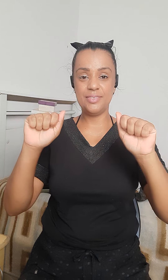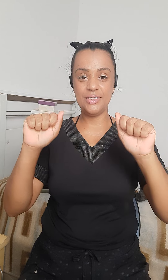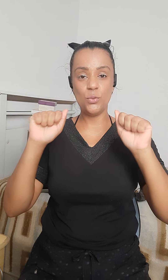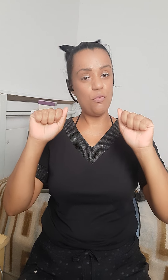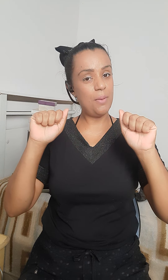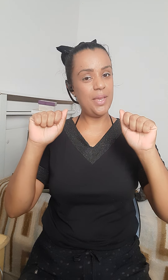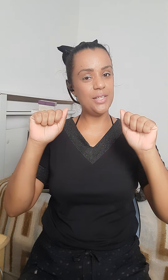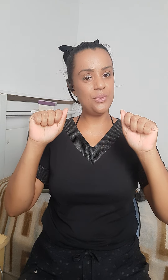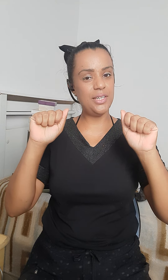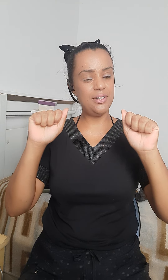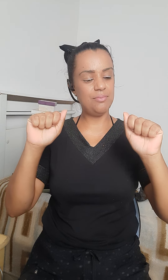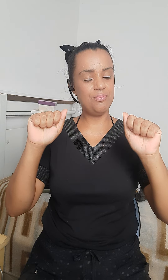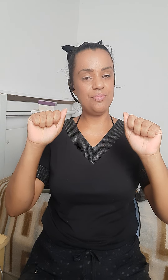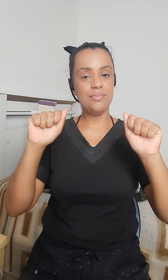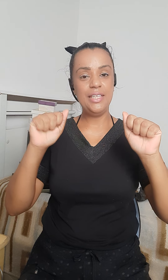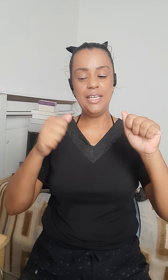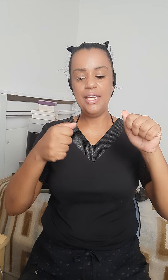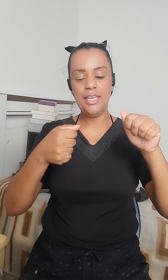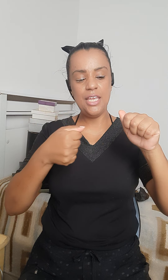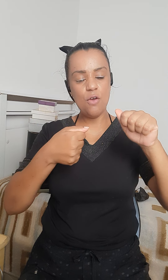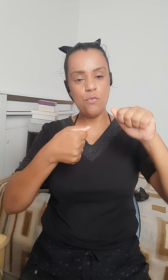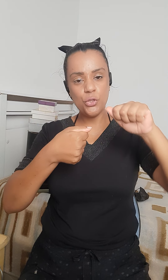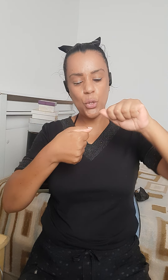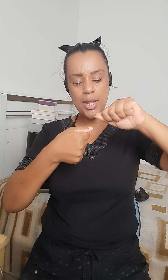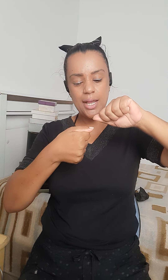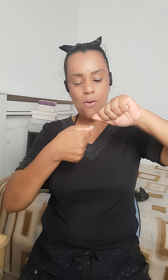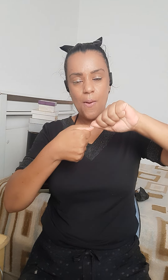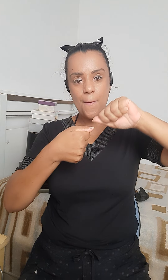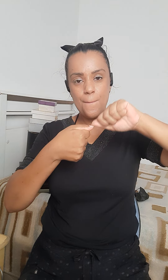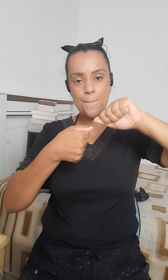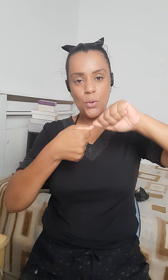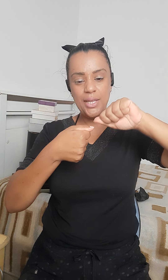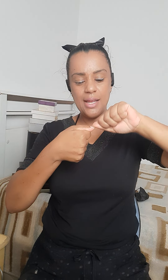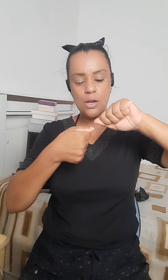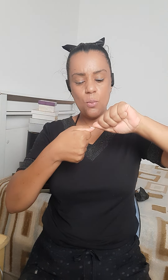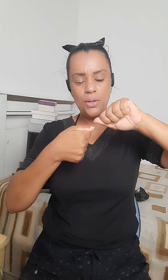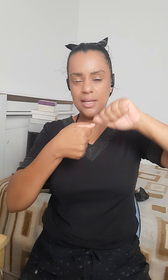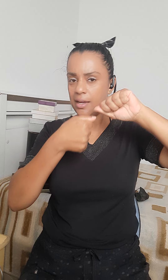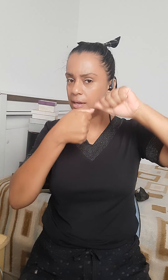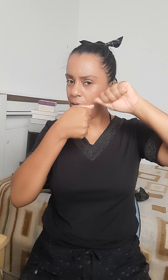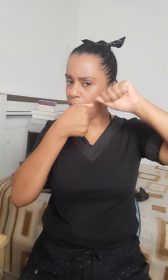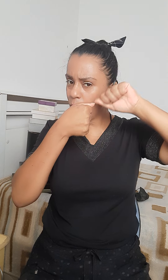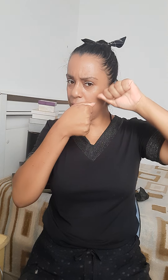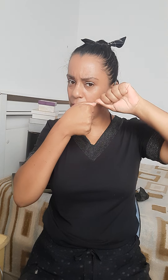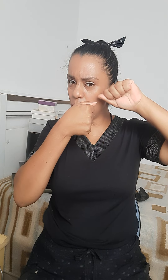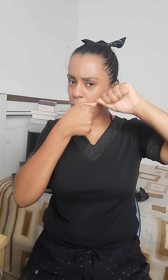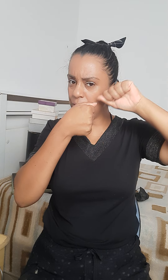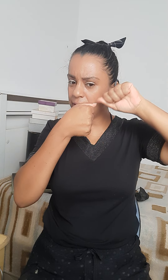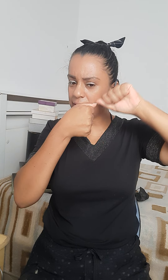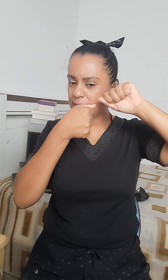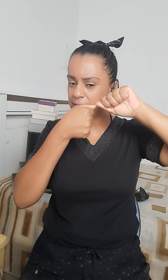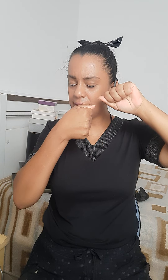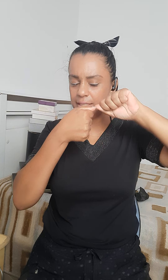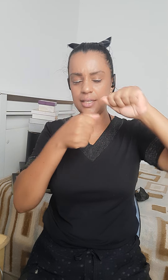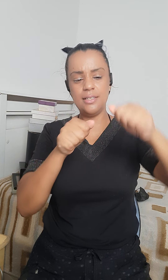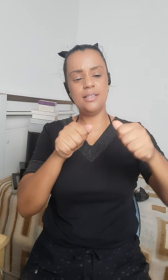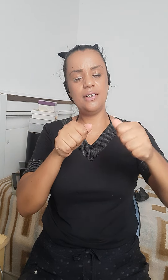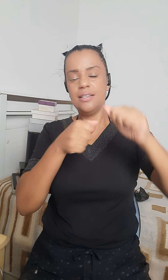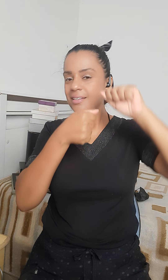do alfabeto, né? E eu vou tocar, ó, polegar com polegar, unha com unha, tá?